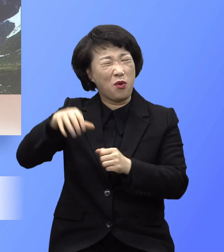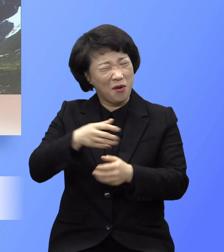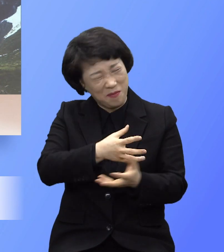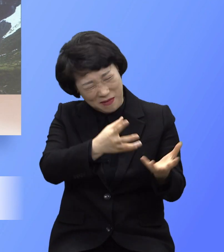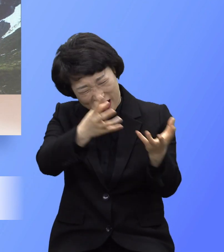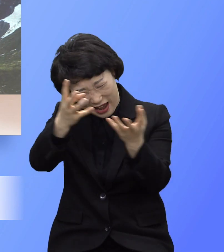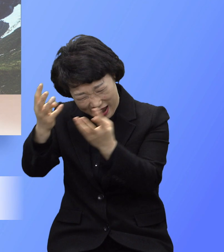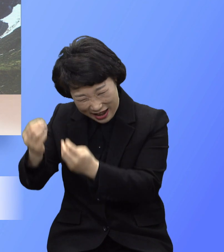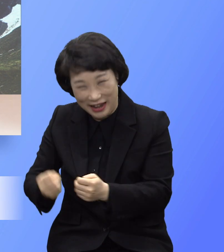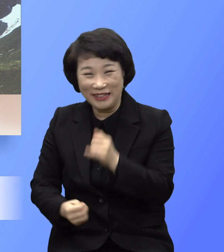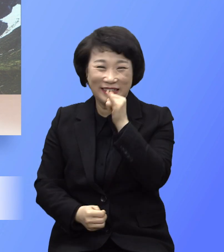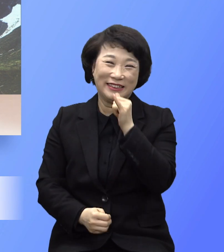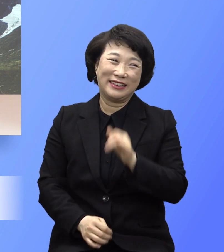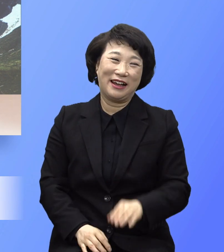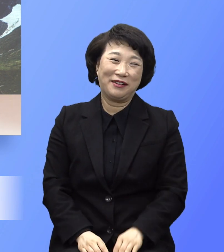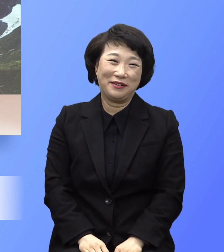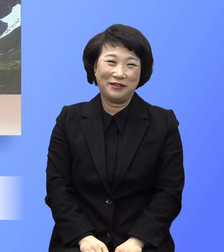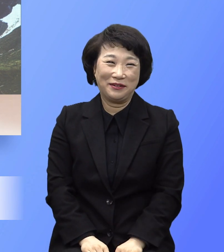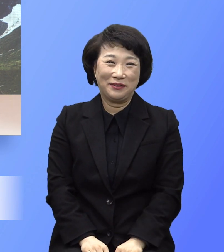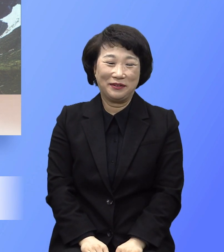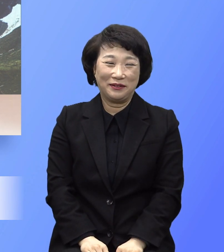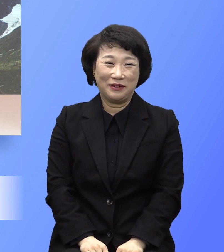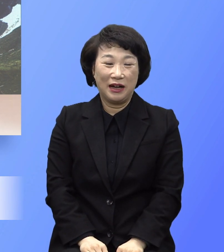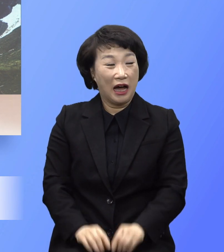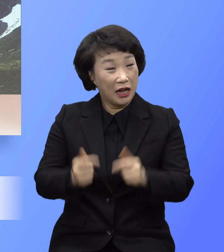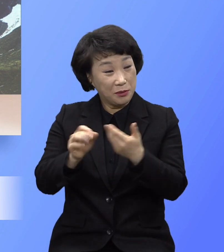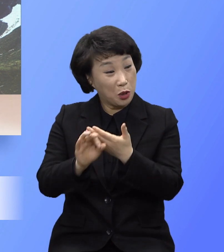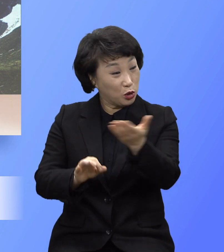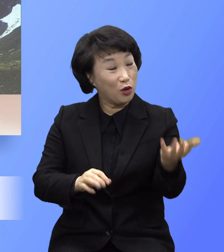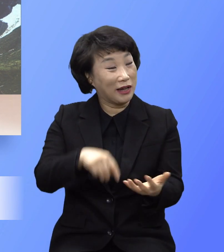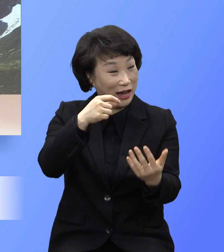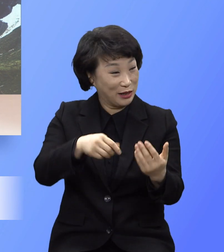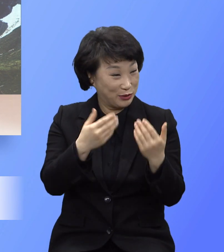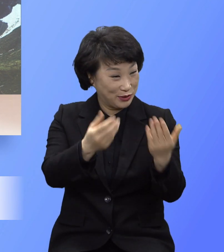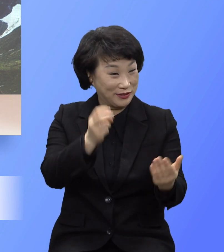곳이 많도다. 그렇지 않으면